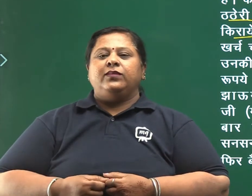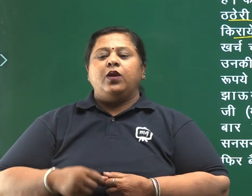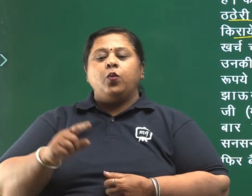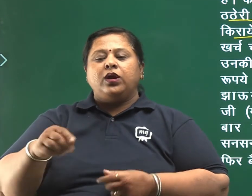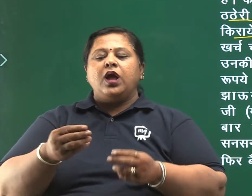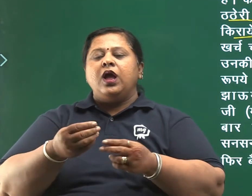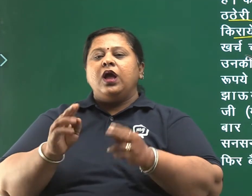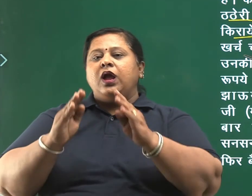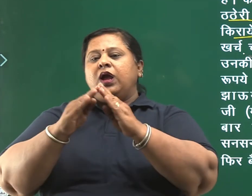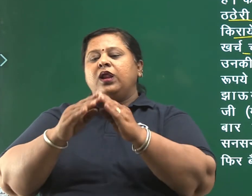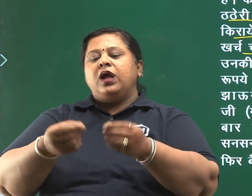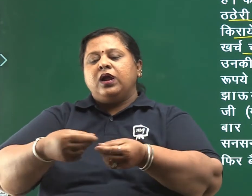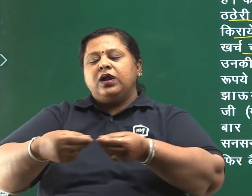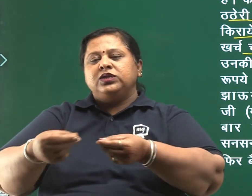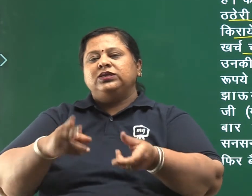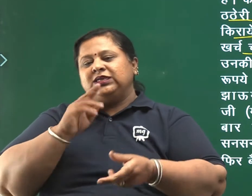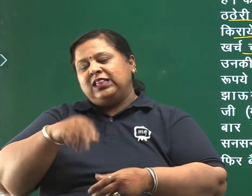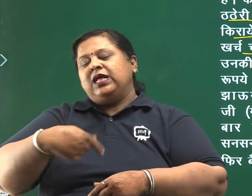उनका घर खर्च चलता था।